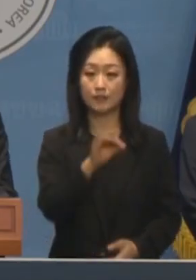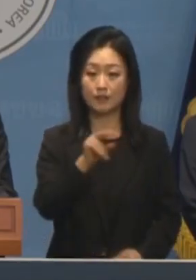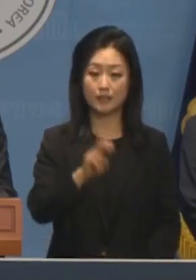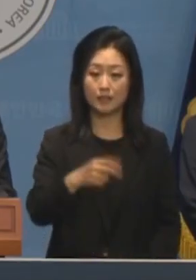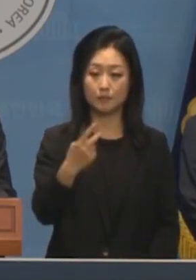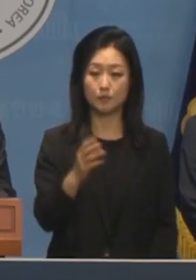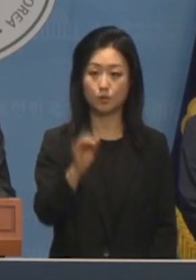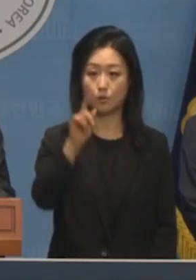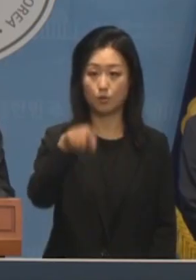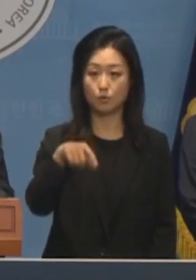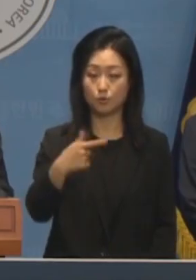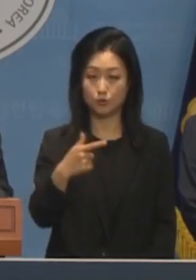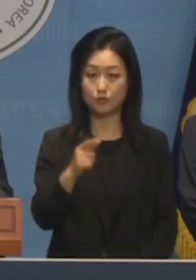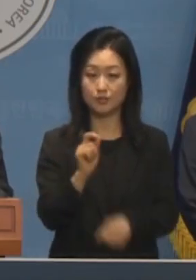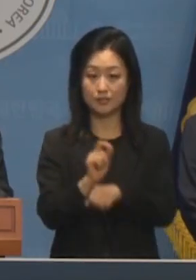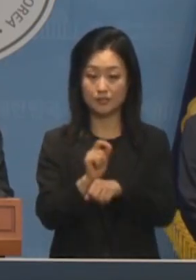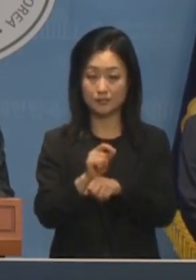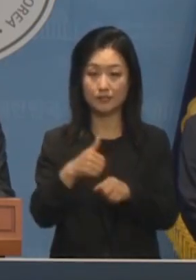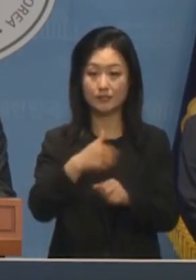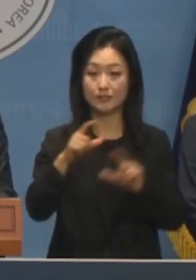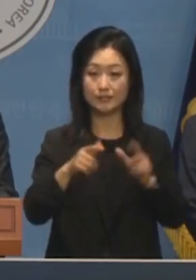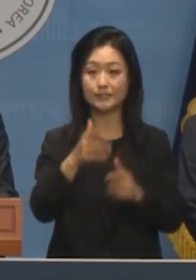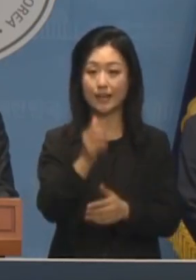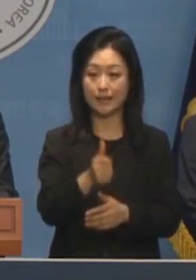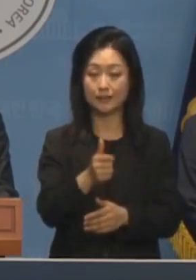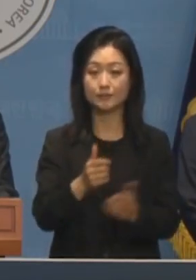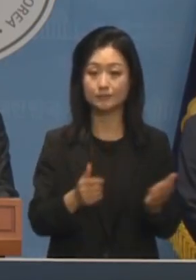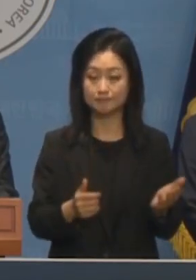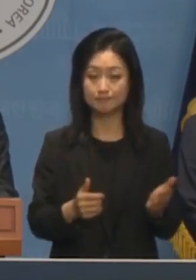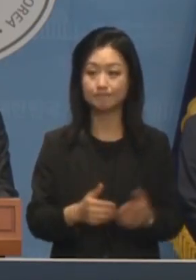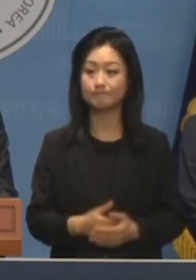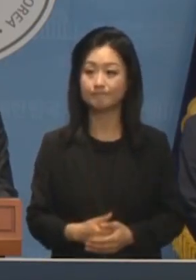임도훈 상황실장님 함께 참석하셨습니다.